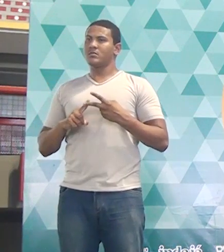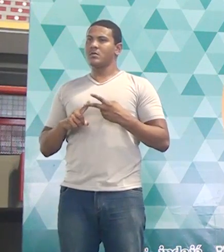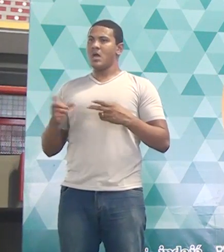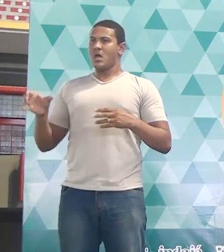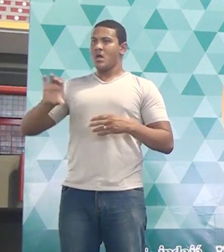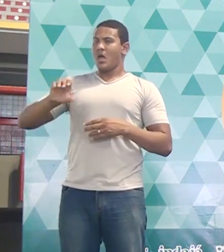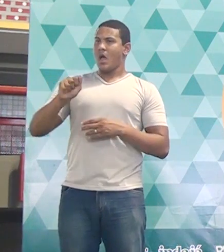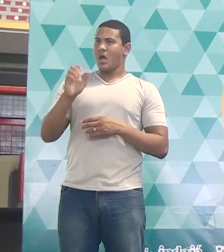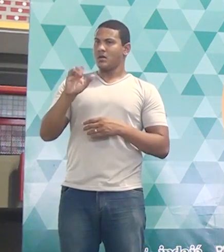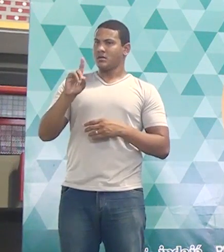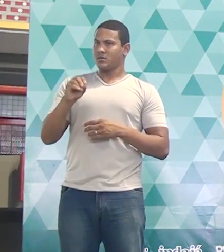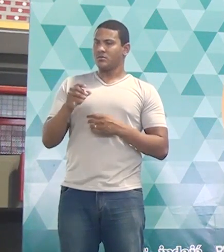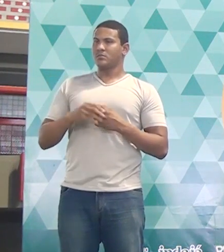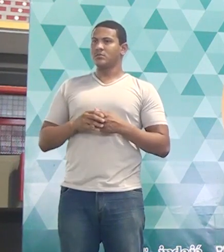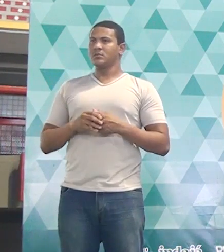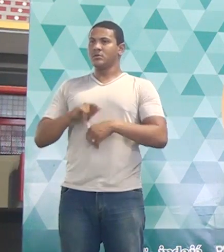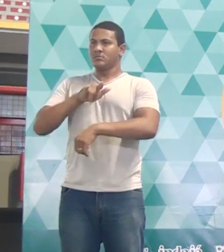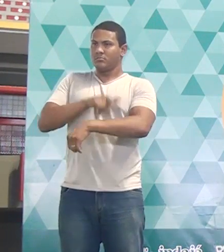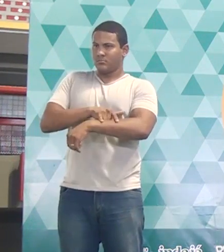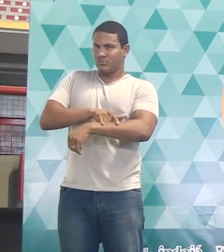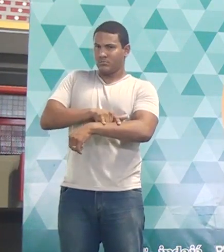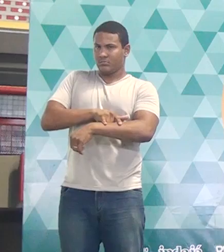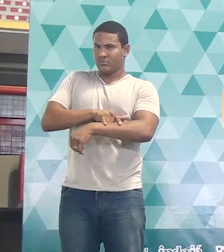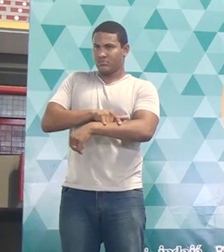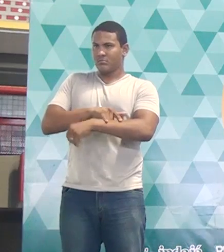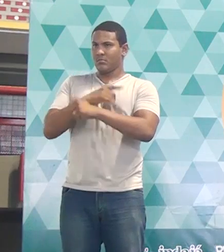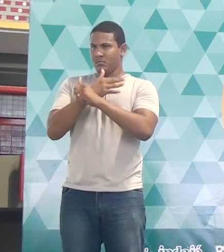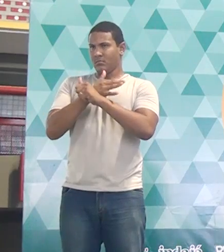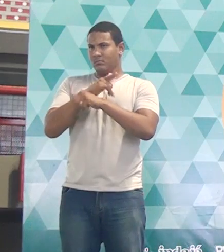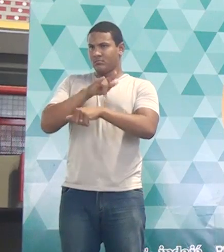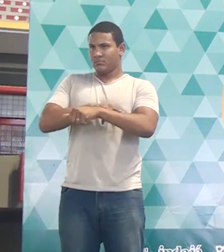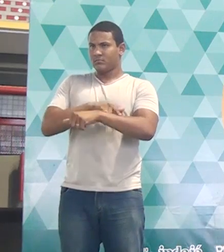muriático, urina. Urina é um material ácido.